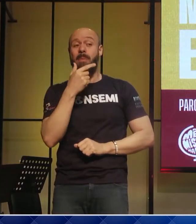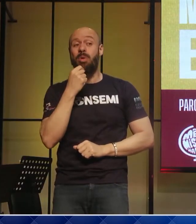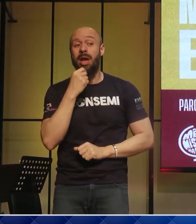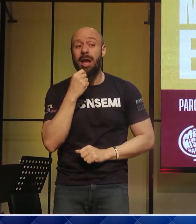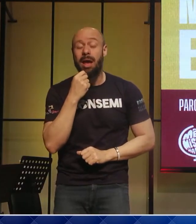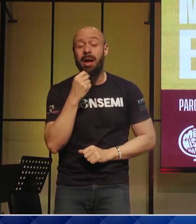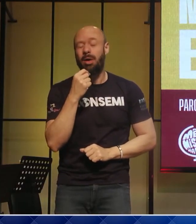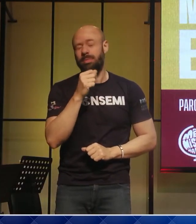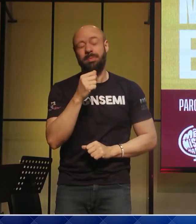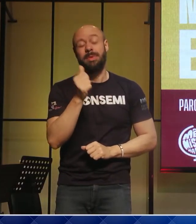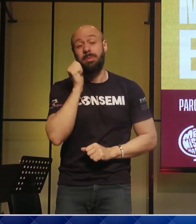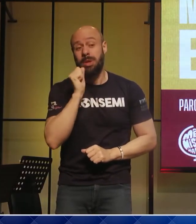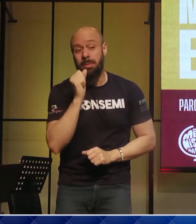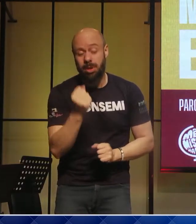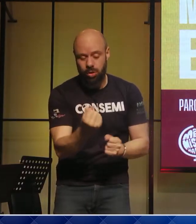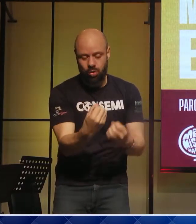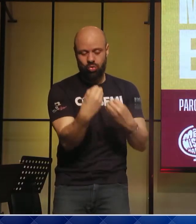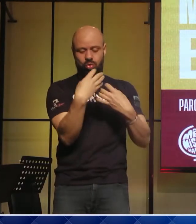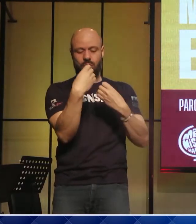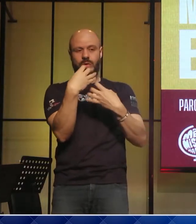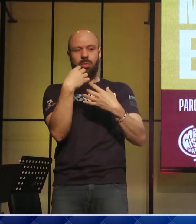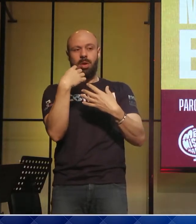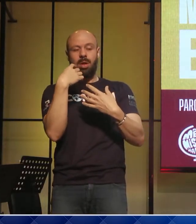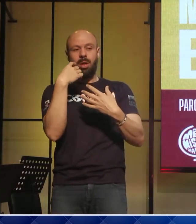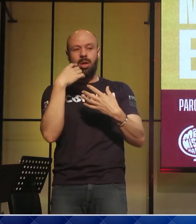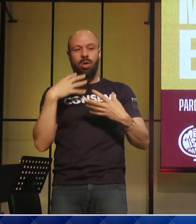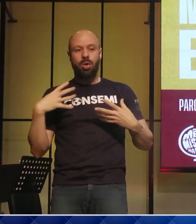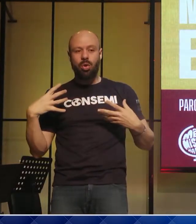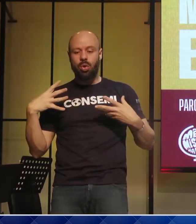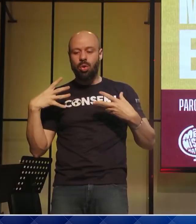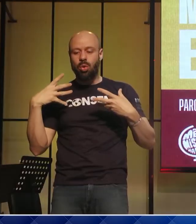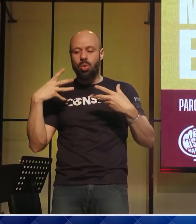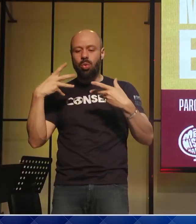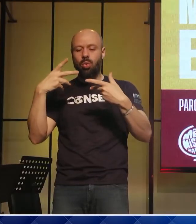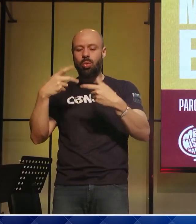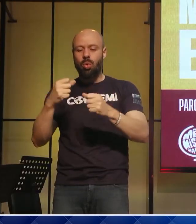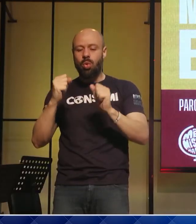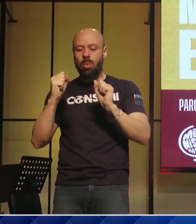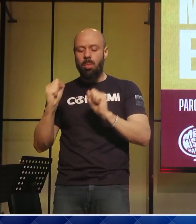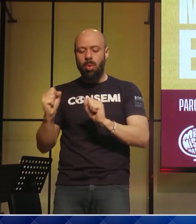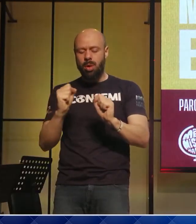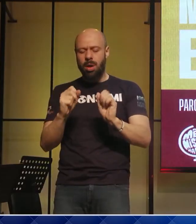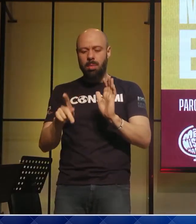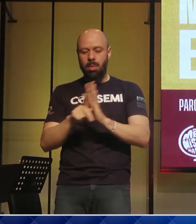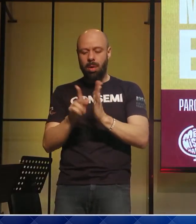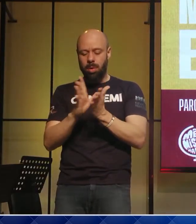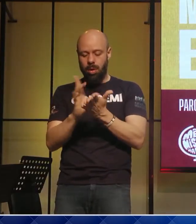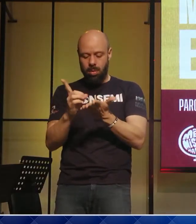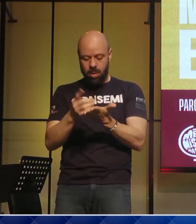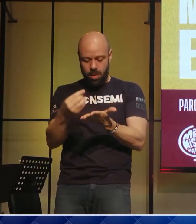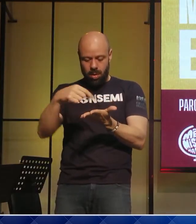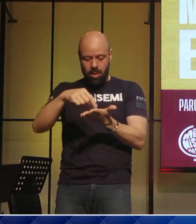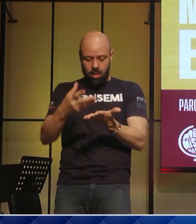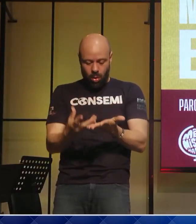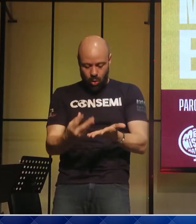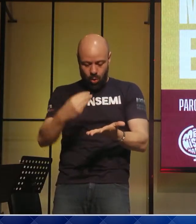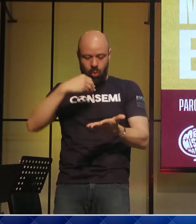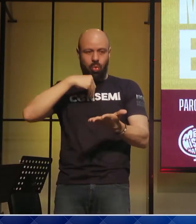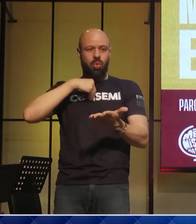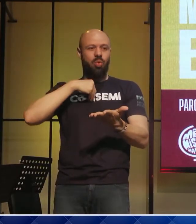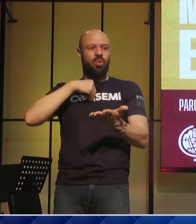Porque Deus quer fazer coisas lindas e maravilhosas através da sua igreja. Mas a igreja precisa crer.